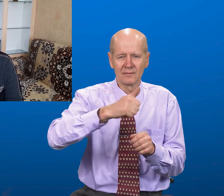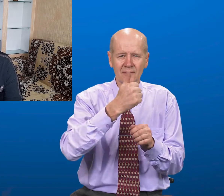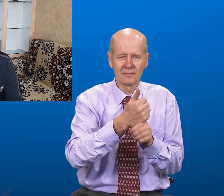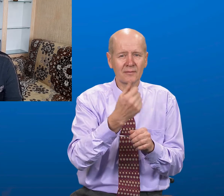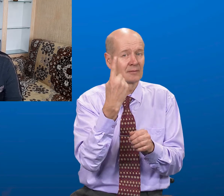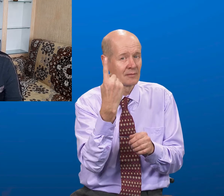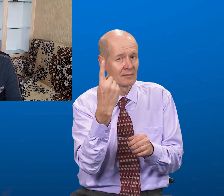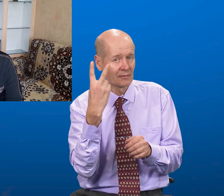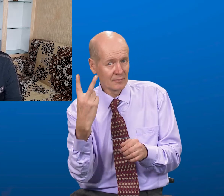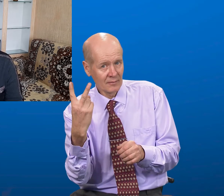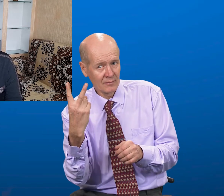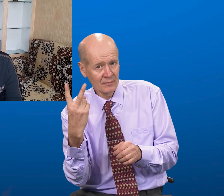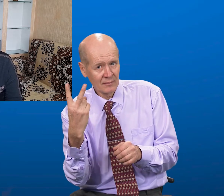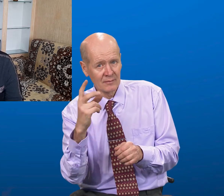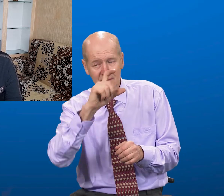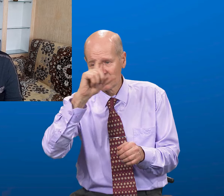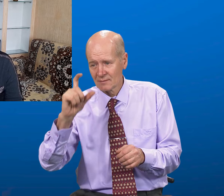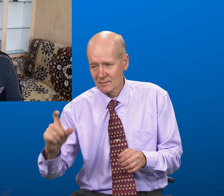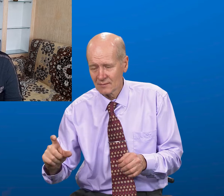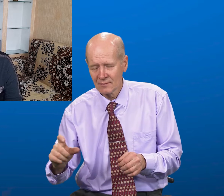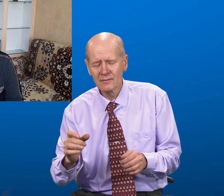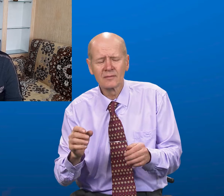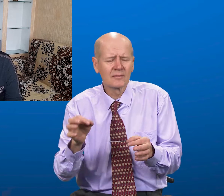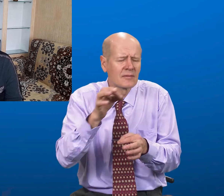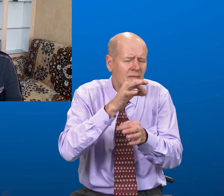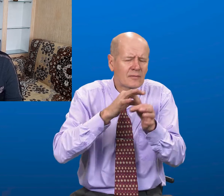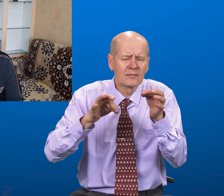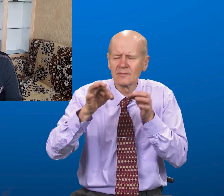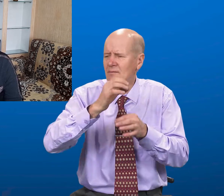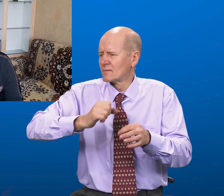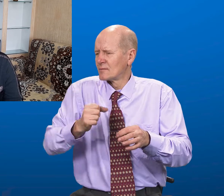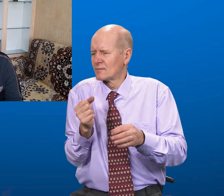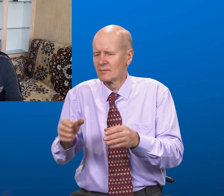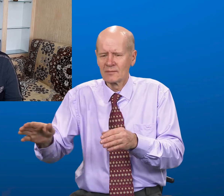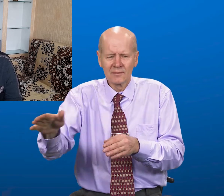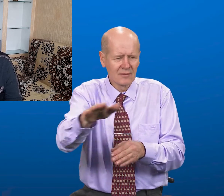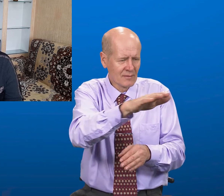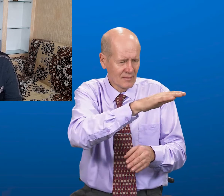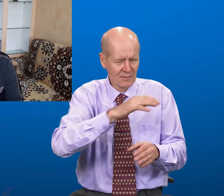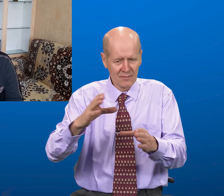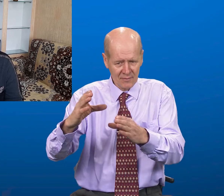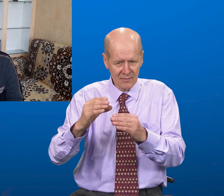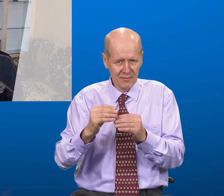этой главы и ответьте, обсудите совместно со своими друзьями и близкими следующие